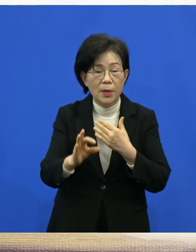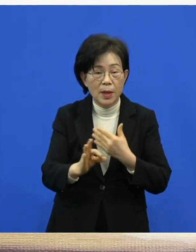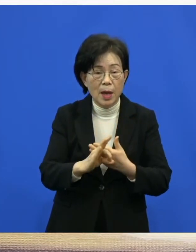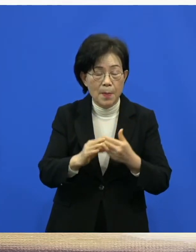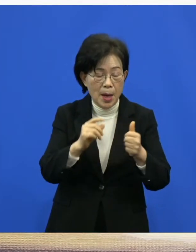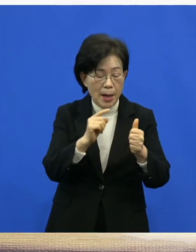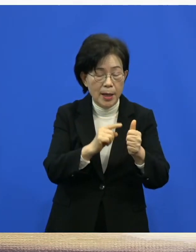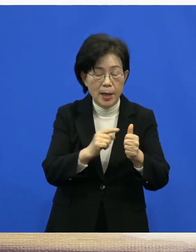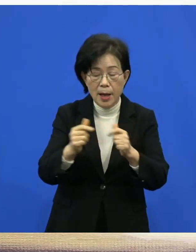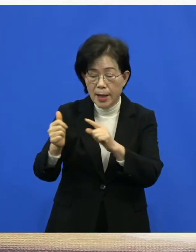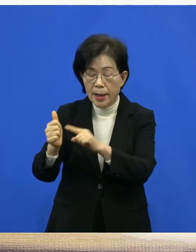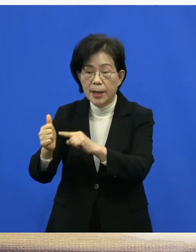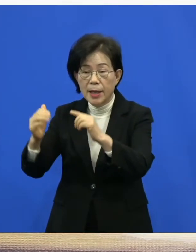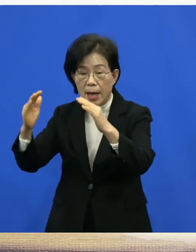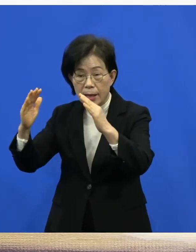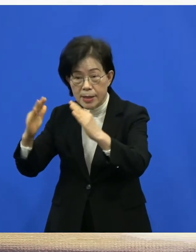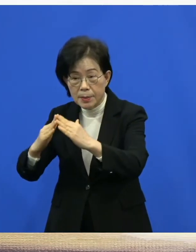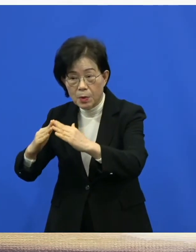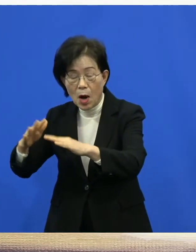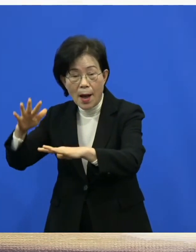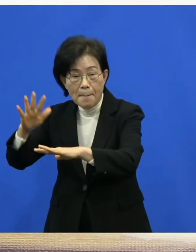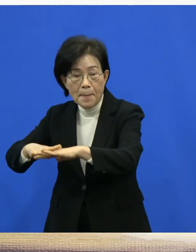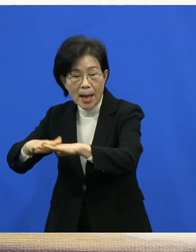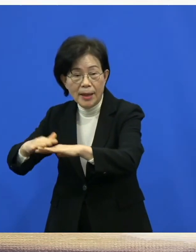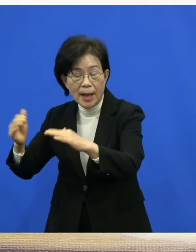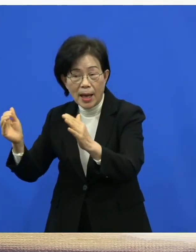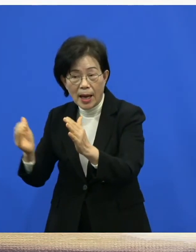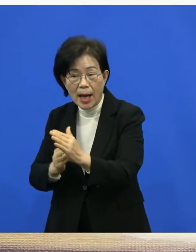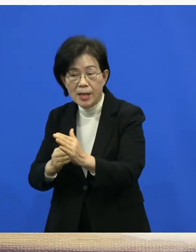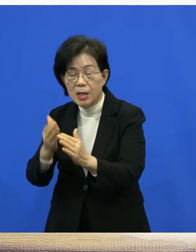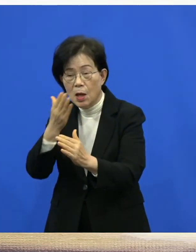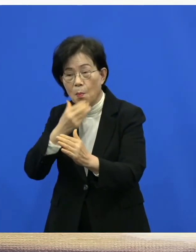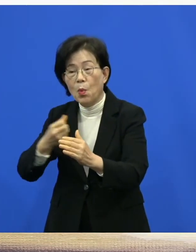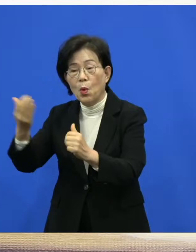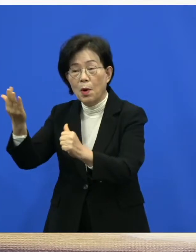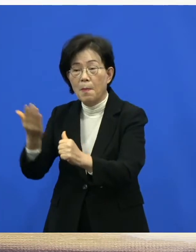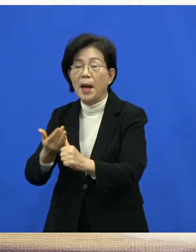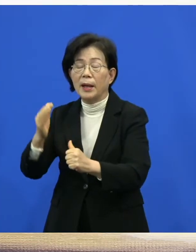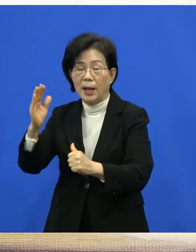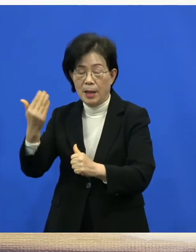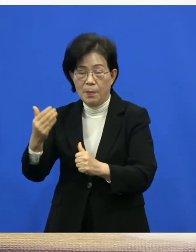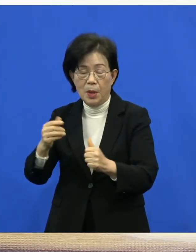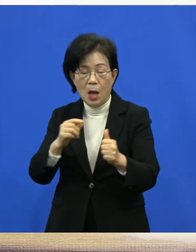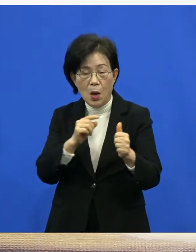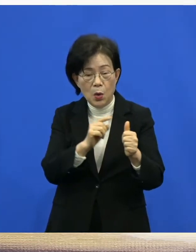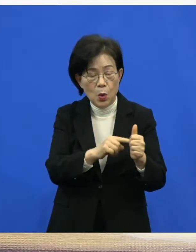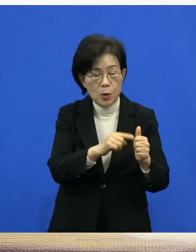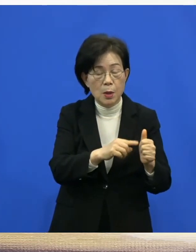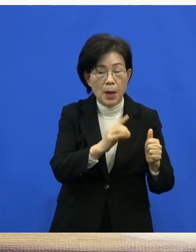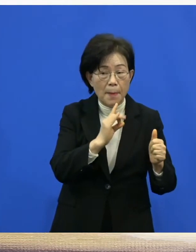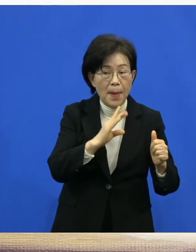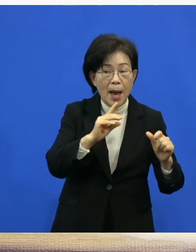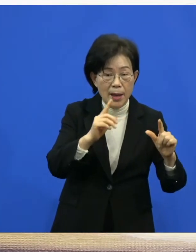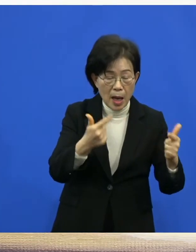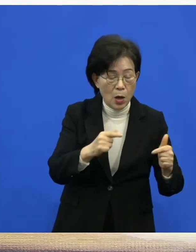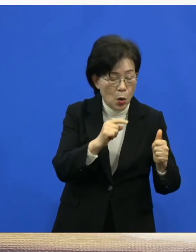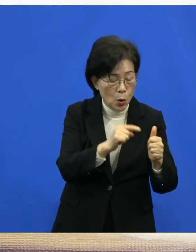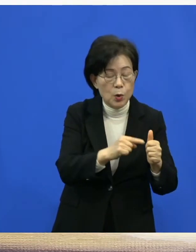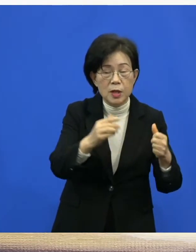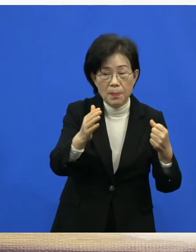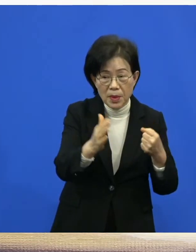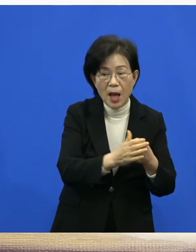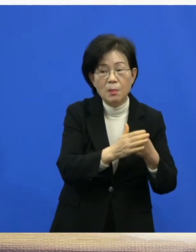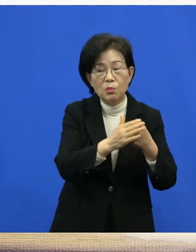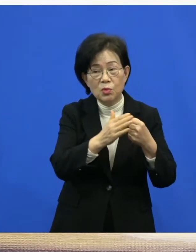그의 집과 밭에 있는 모든 소유에까지 미쳤다는 거예요. 여호와의 주시는 복이 요셉에게만이 아니고 요셉 때문에.